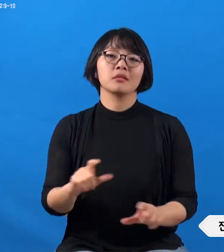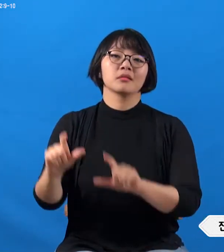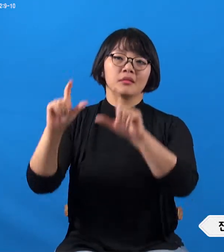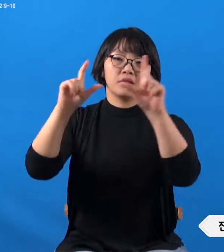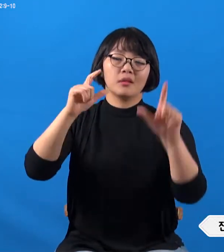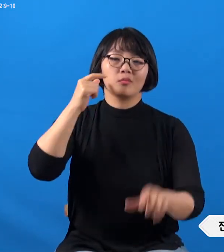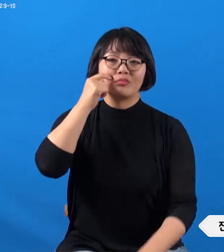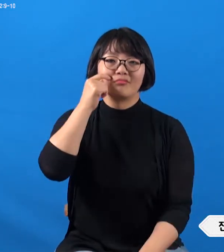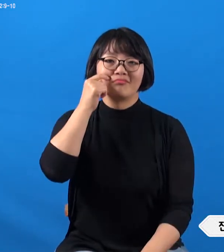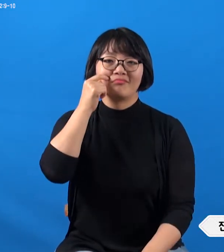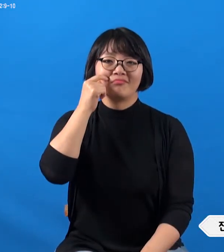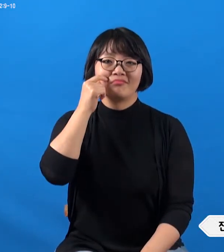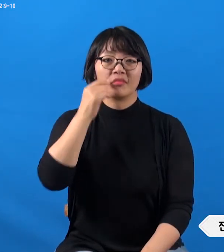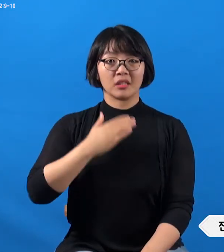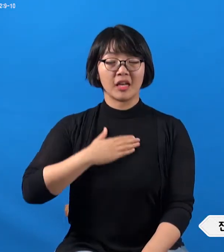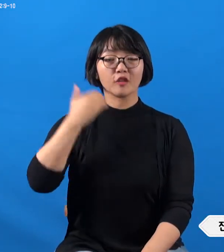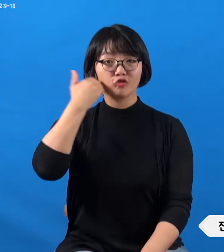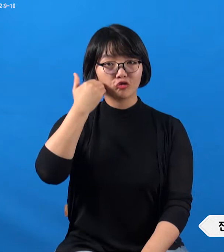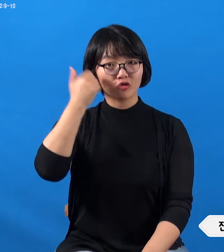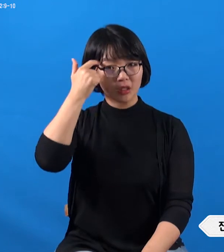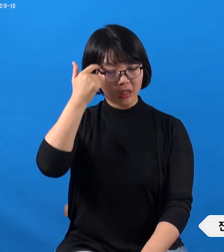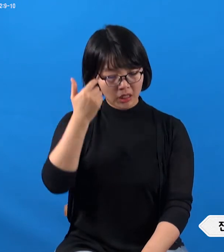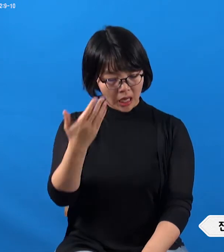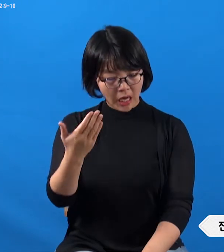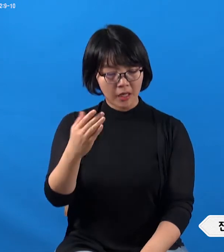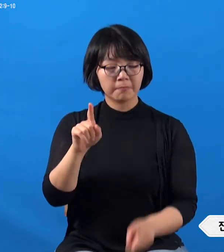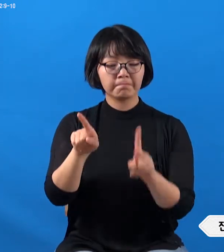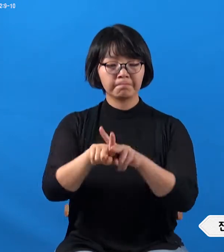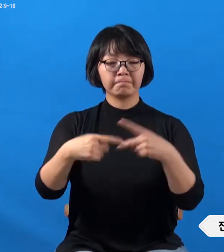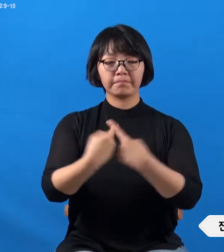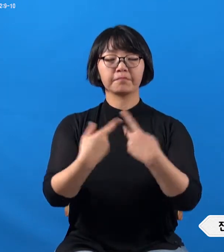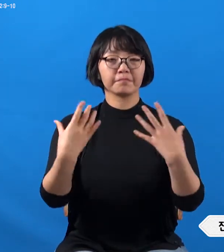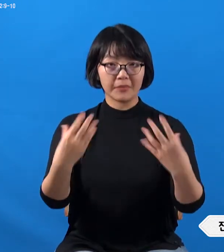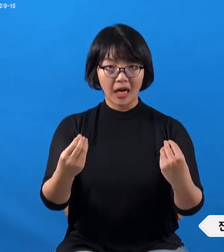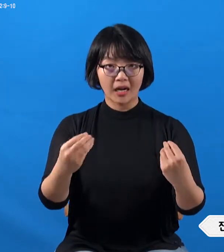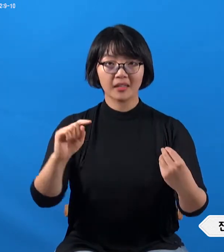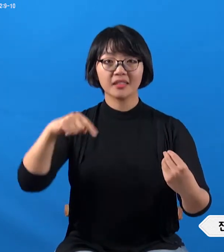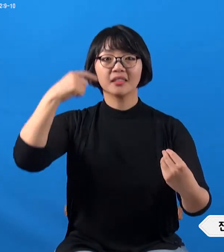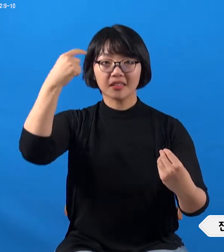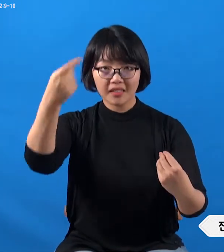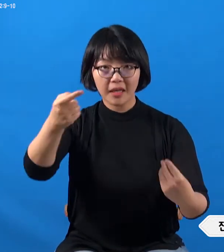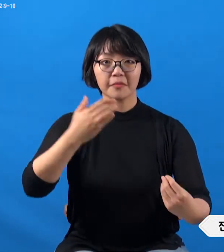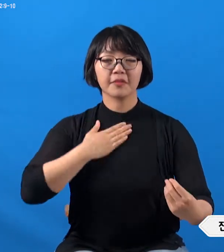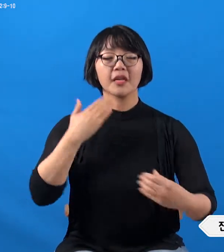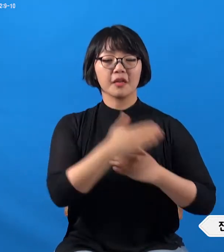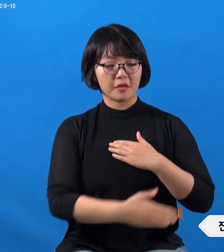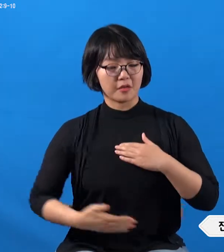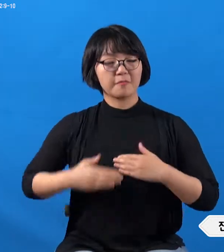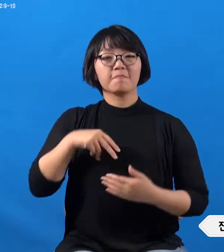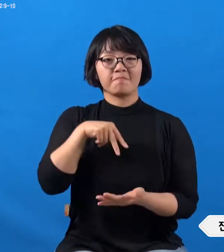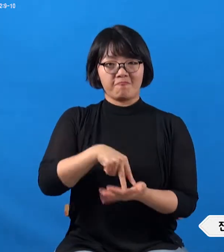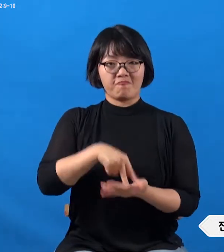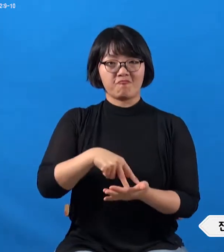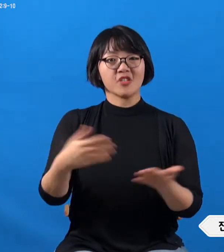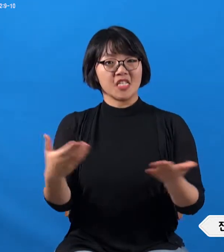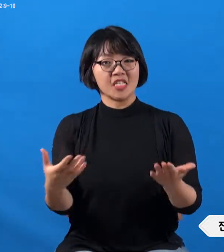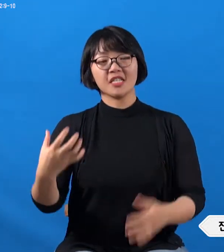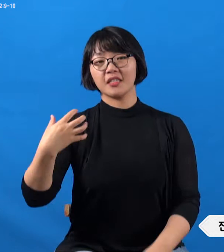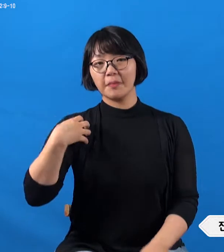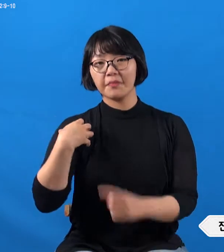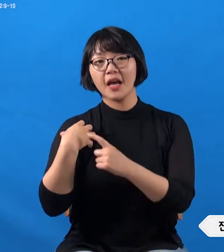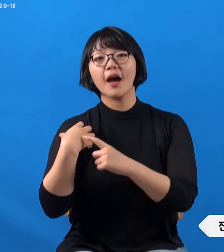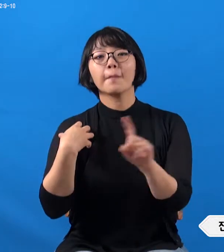삶을 살 수가 없습니다. 내가 누구인가를 바로 이해할 때 내 신분과 내 역할의 부분들을